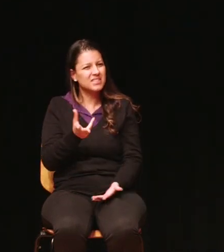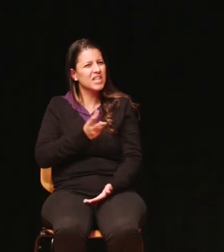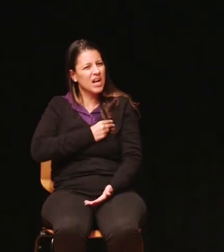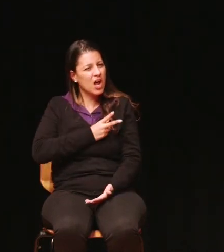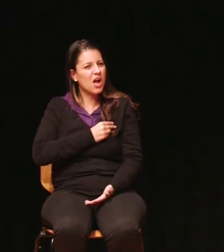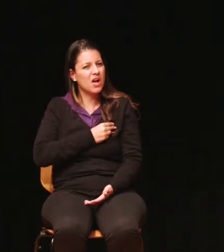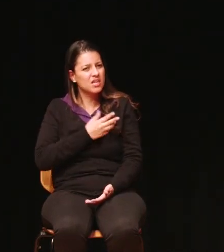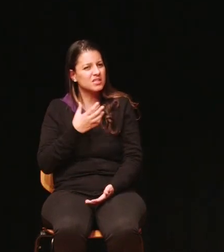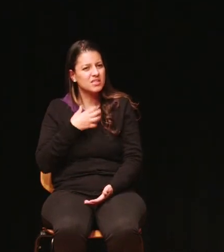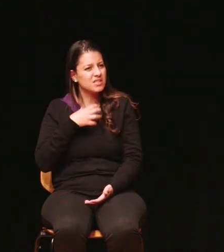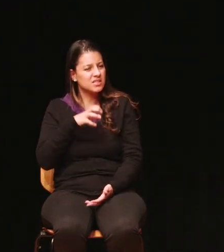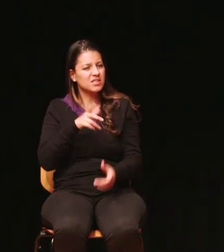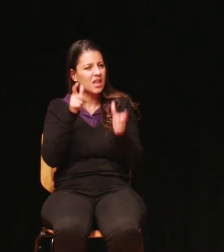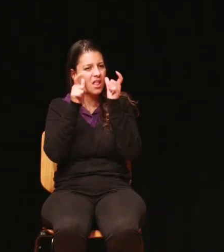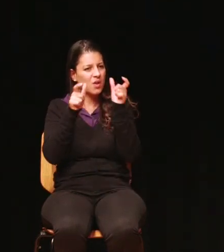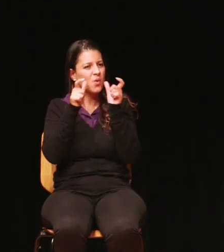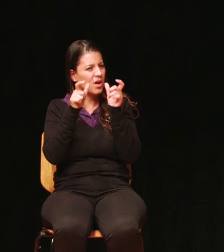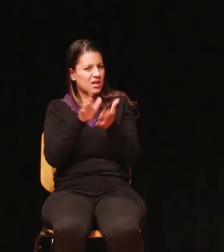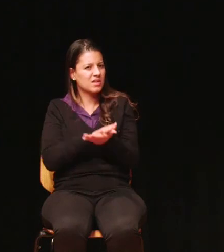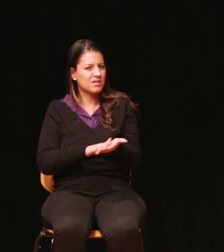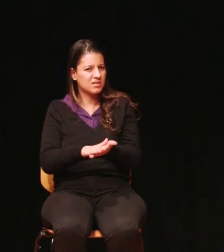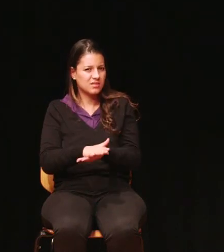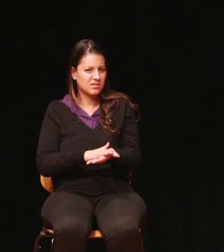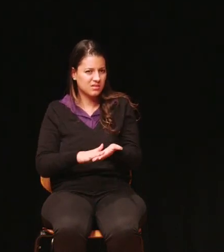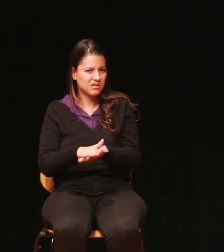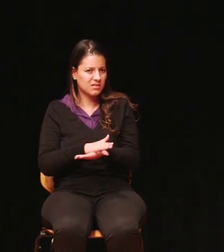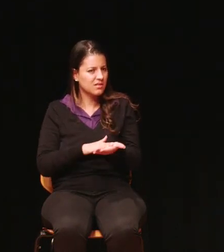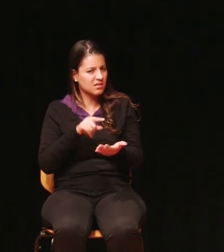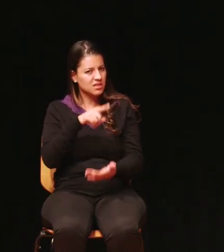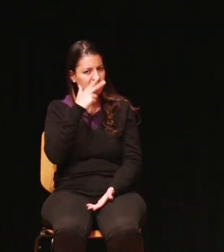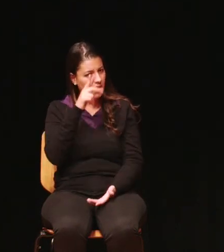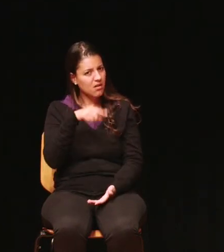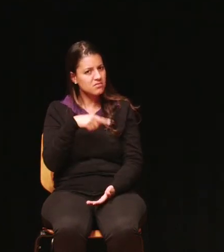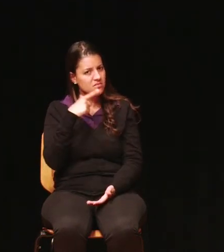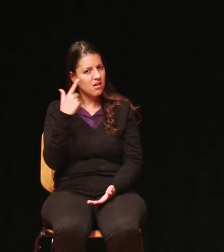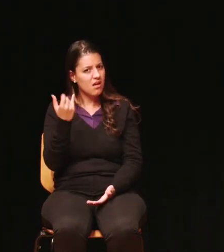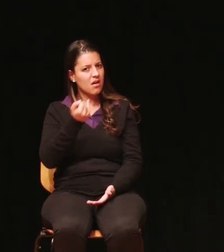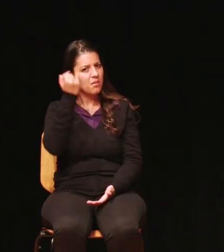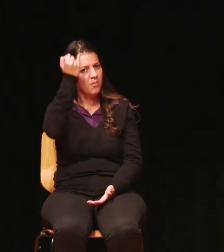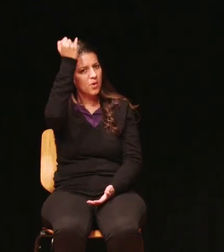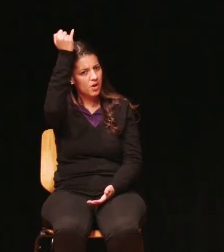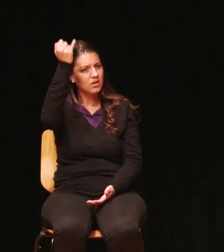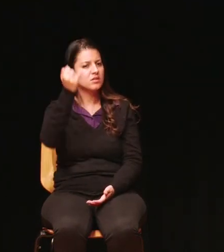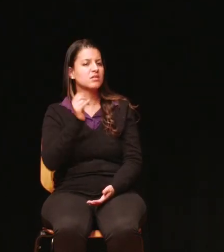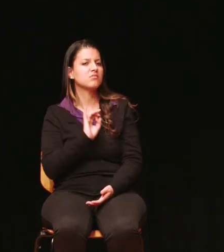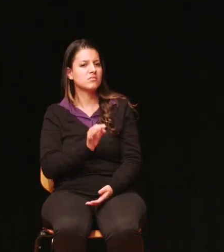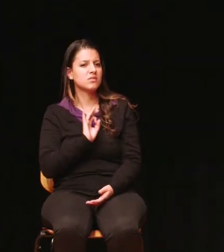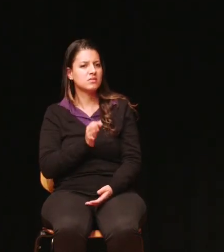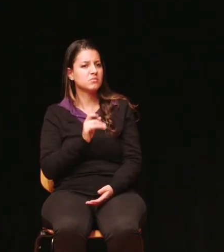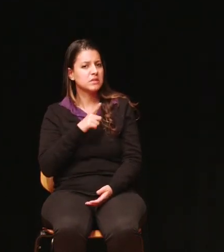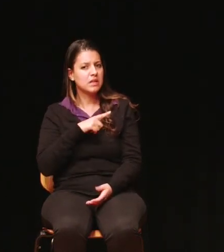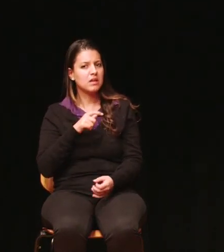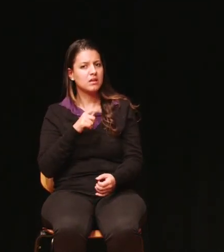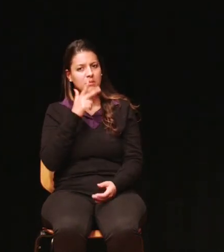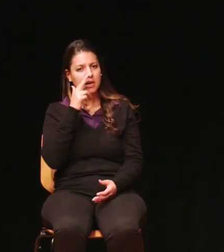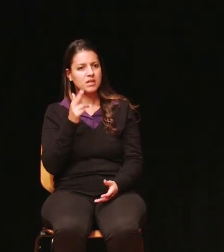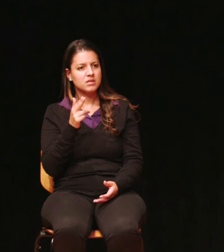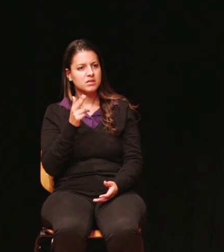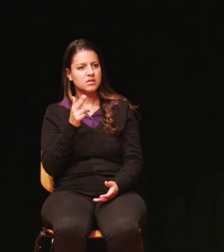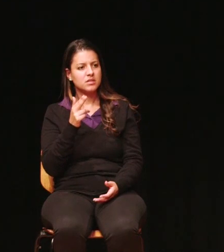do visitante. Isso é uma questão muito importante e de que, obviamente, não tem nenhuma solução que